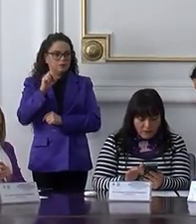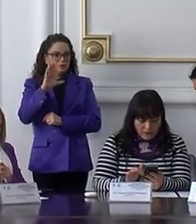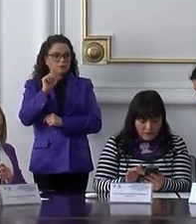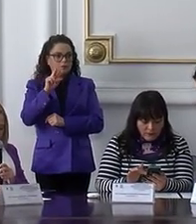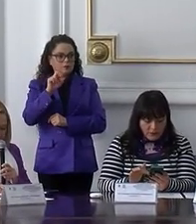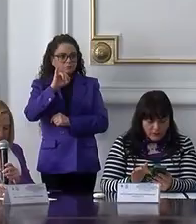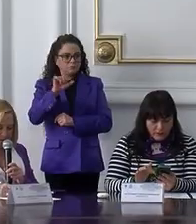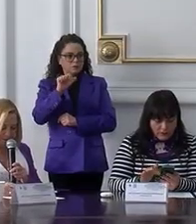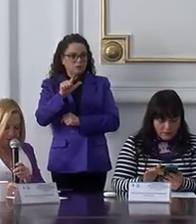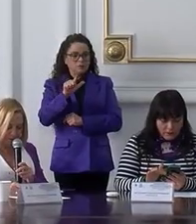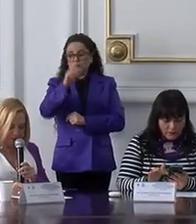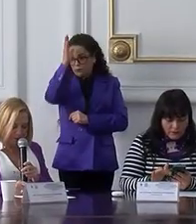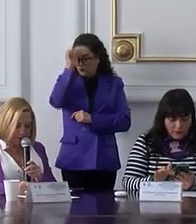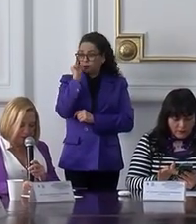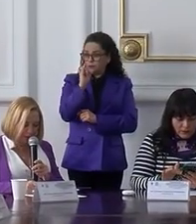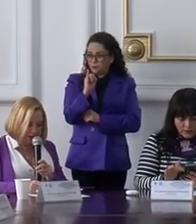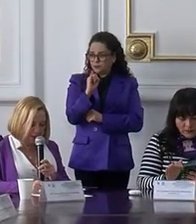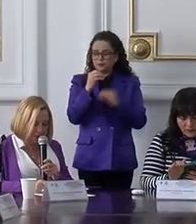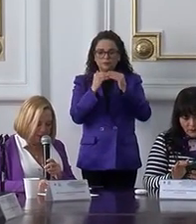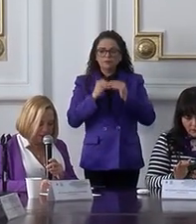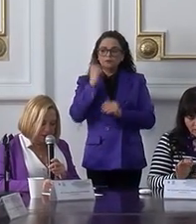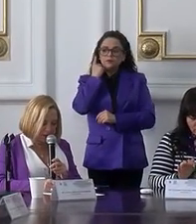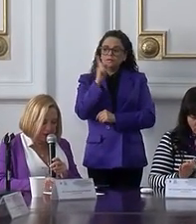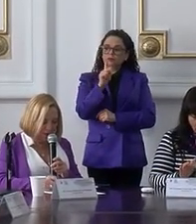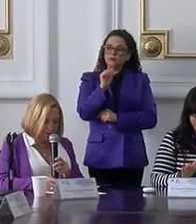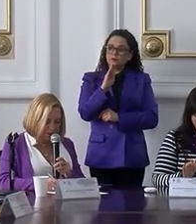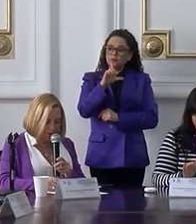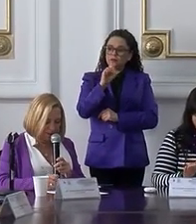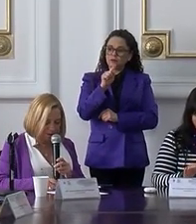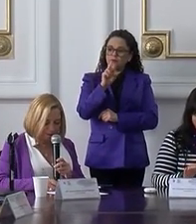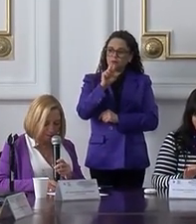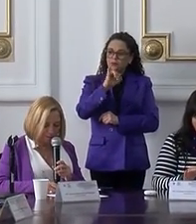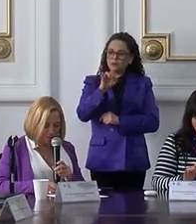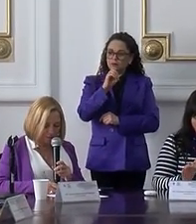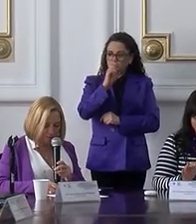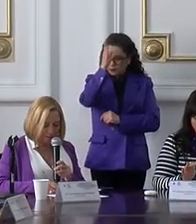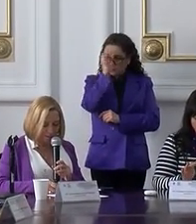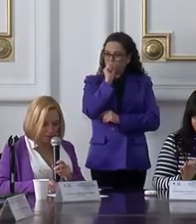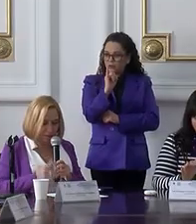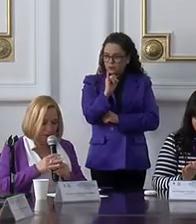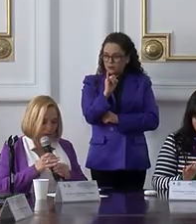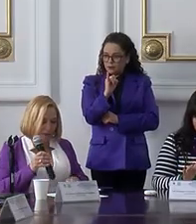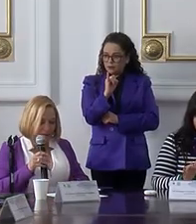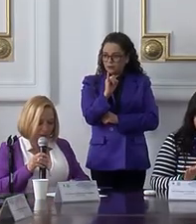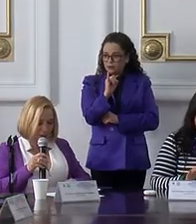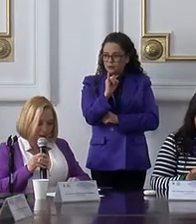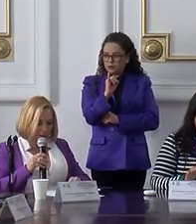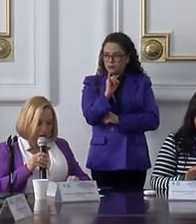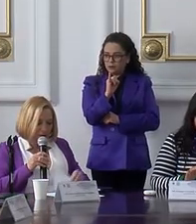Carvajal. Alejandro Carvajal, a favor. Diputado Pablo Trejo. Pablo Trejo, a favor.